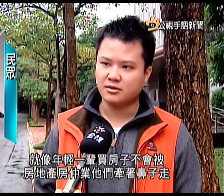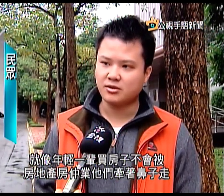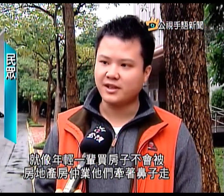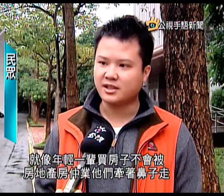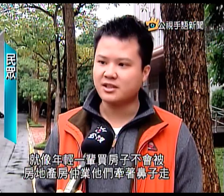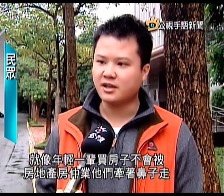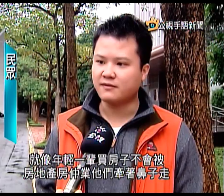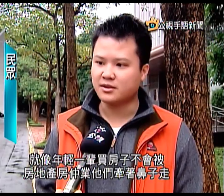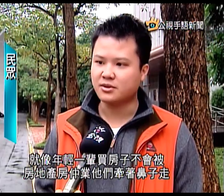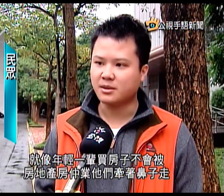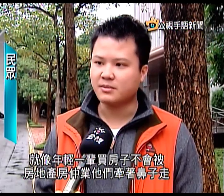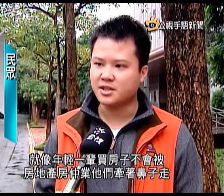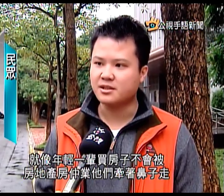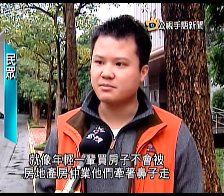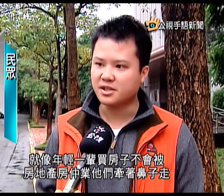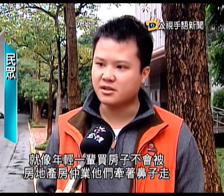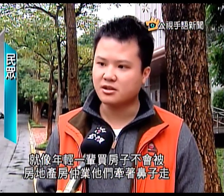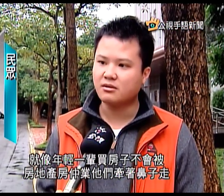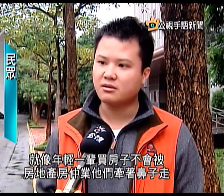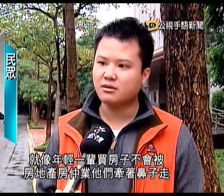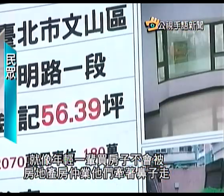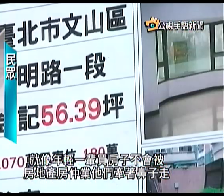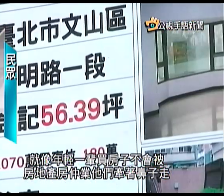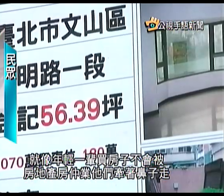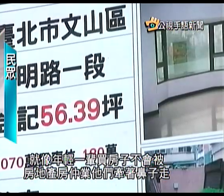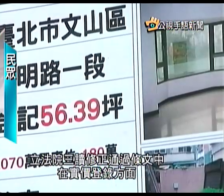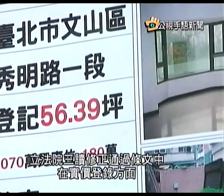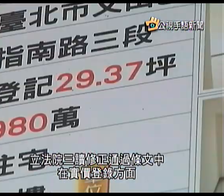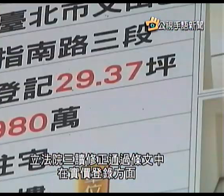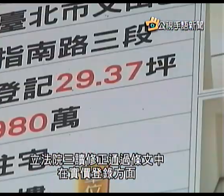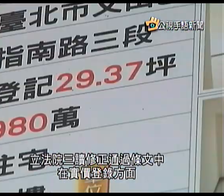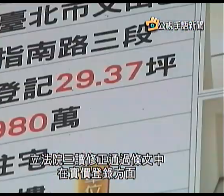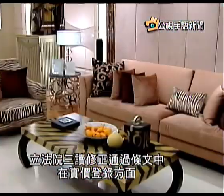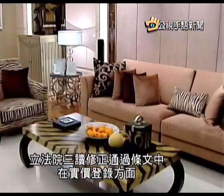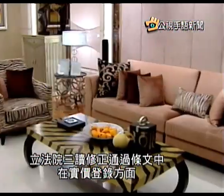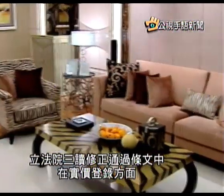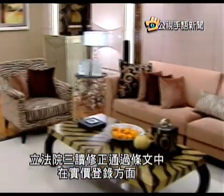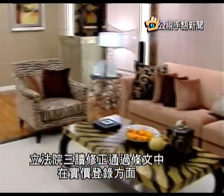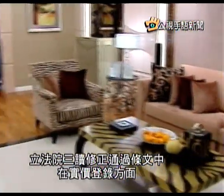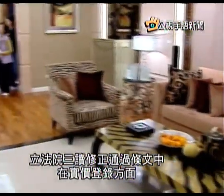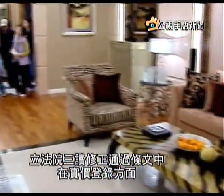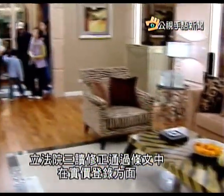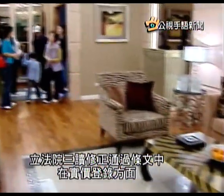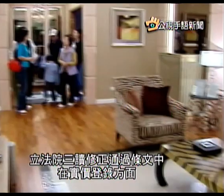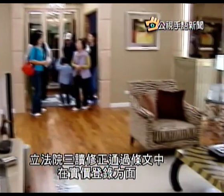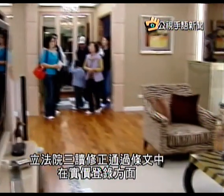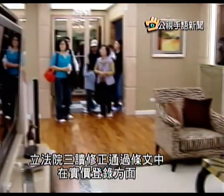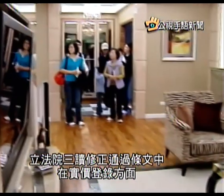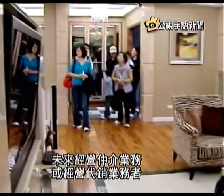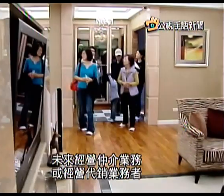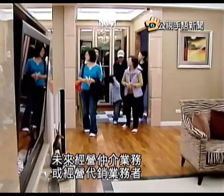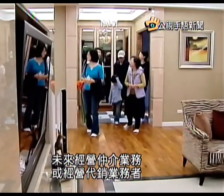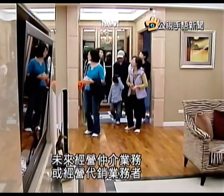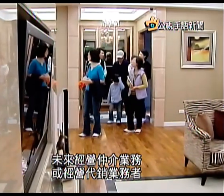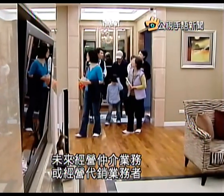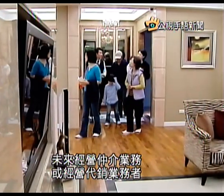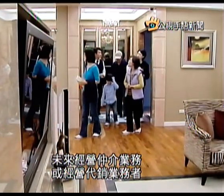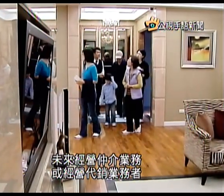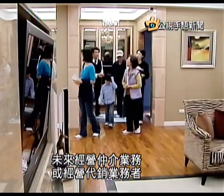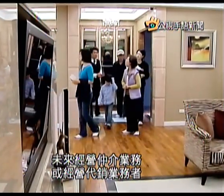房地产房仲业他们牵着鼻子走。 立法院三读修正通过条文中，在实价登录方面，未来经营中介业务或经营代销